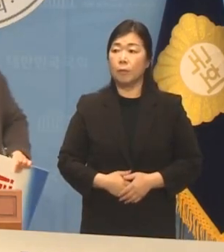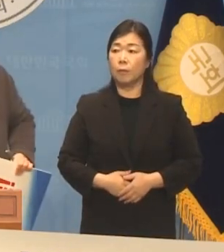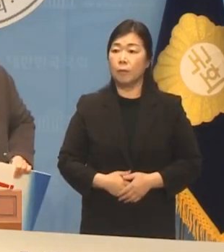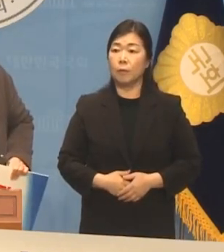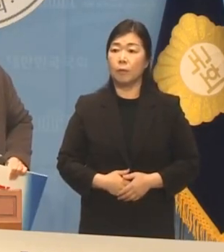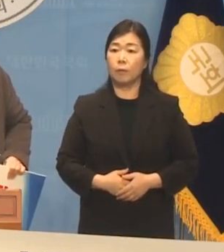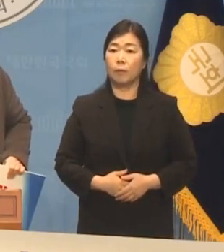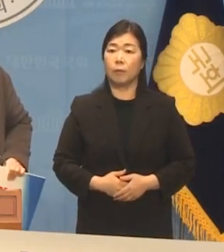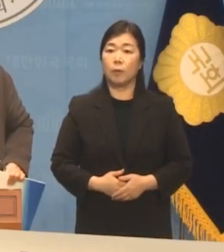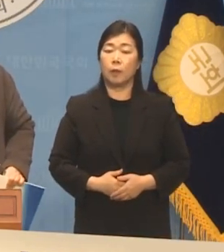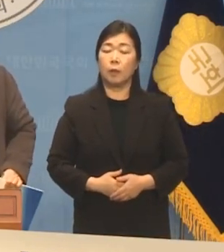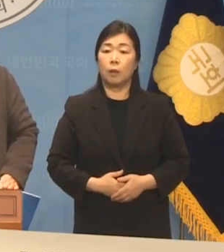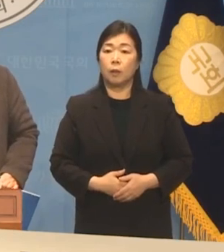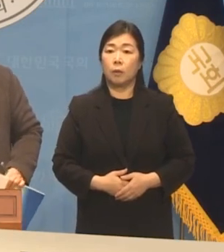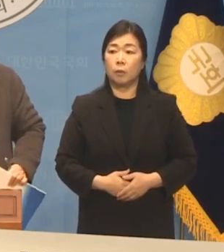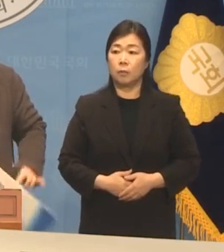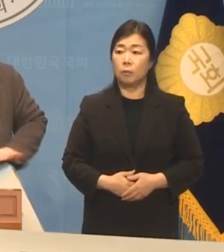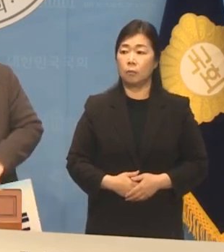시작하겠습니다